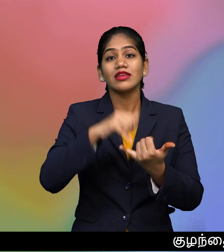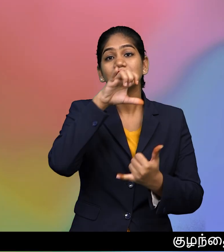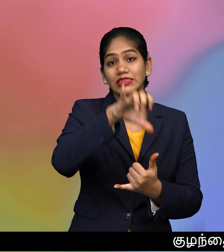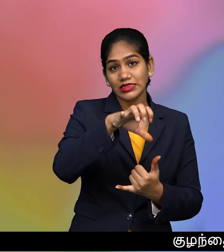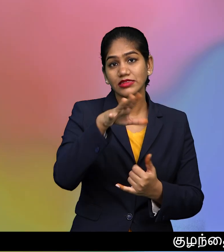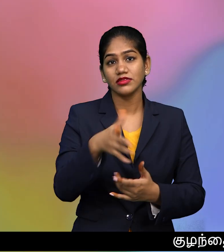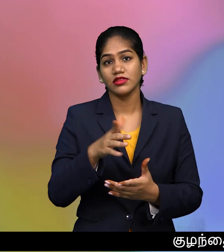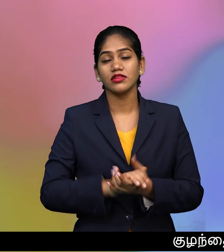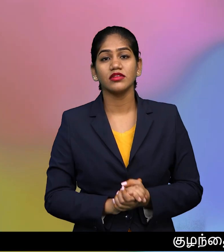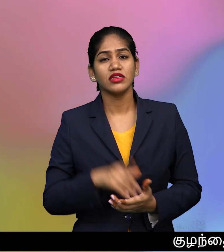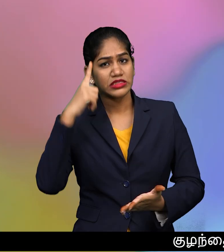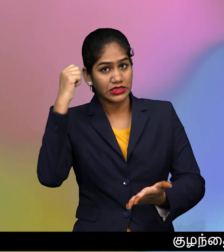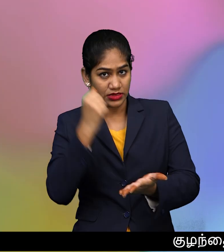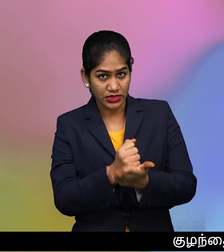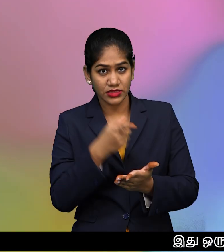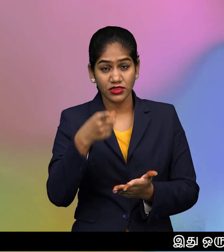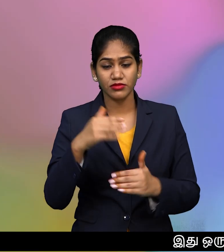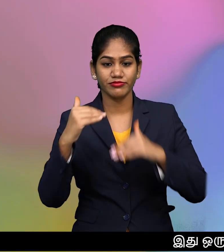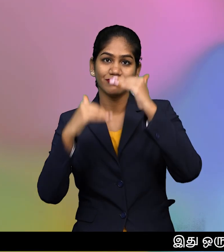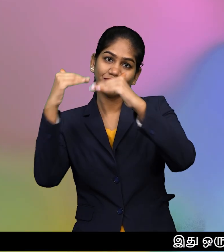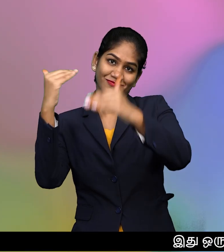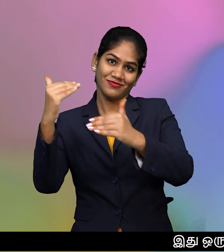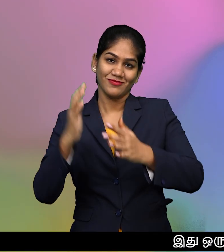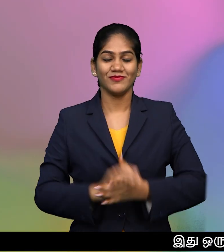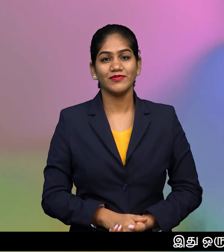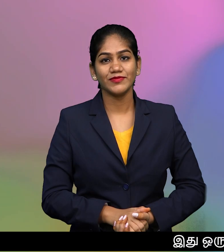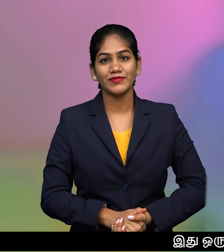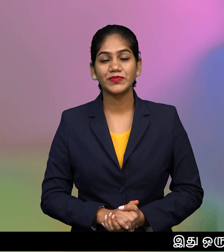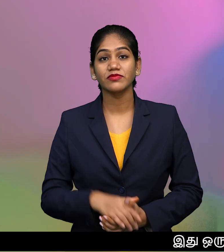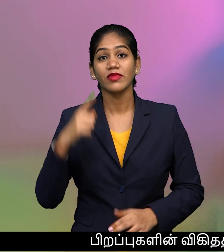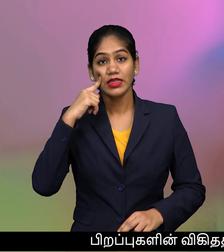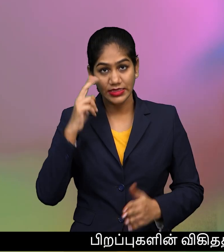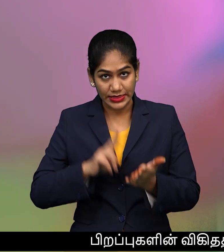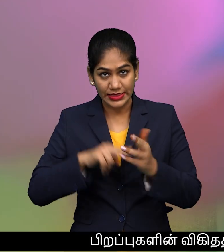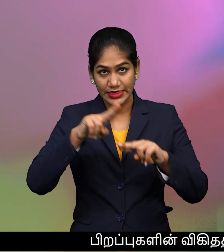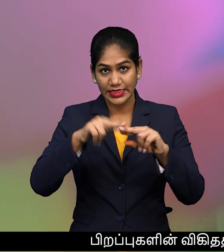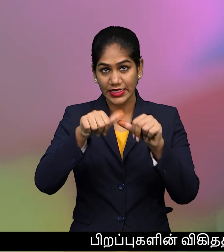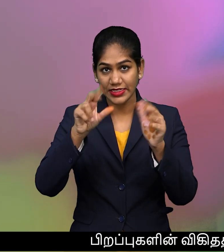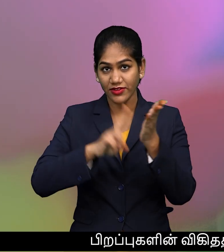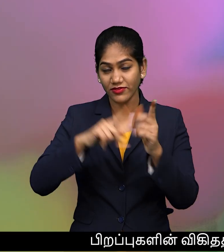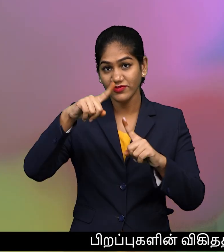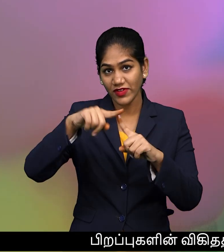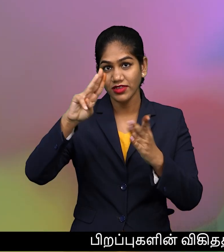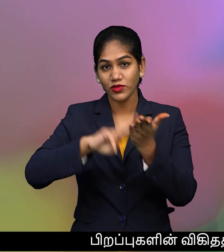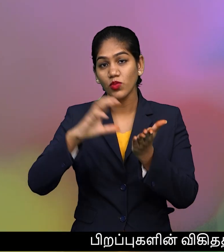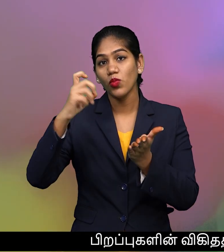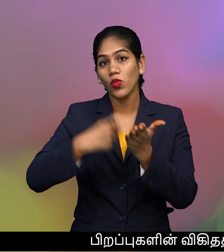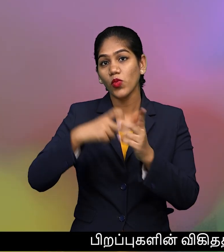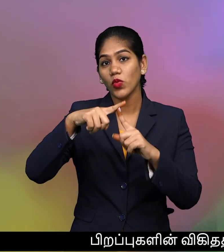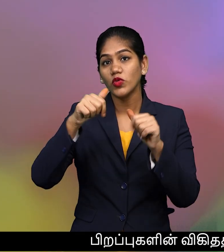குழந்தை இறப்பு விகிதம் இது ஒரு வருடத்தில் 1000 பிறப்புகளின் விகிதத்தில் ஒரு வருடத்தில்